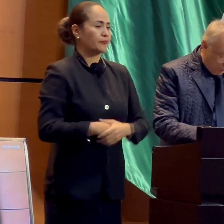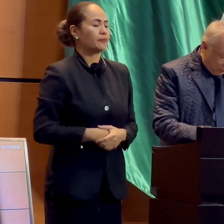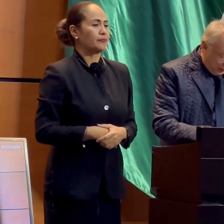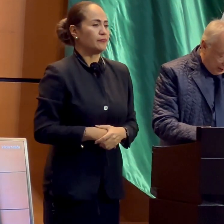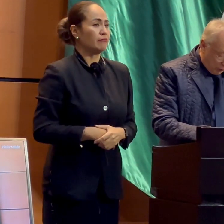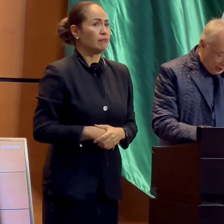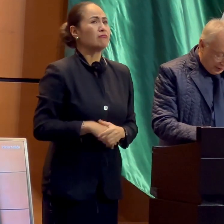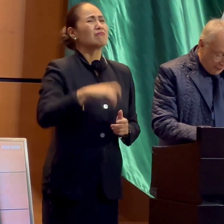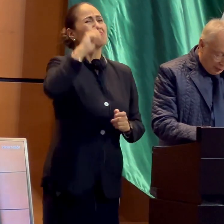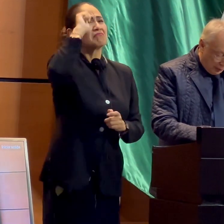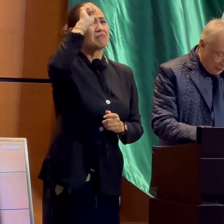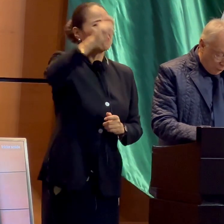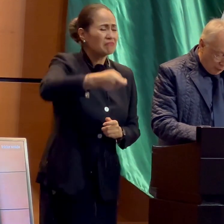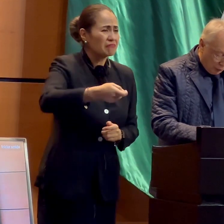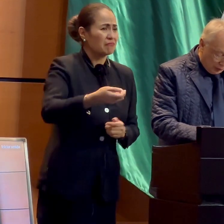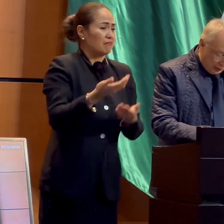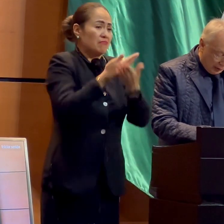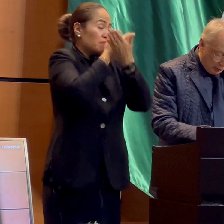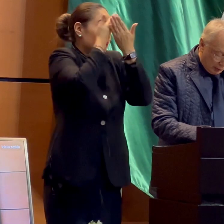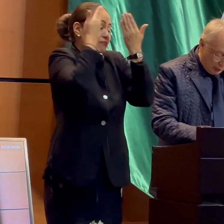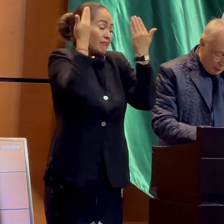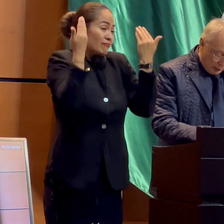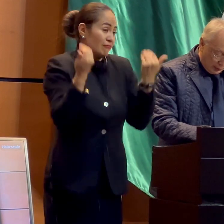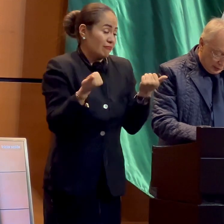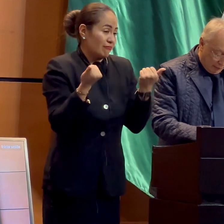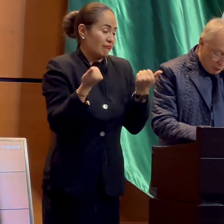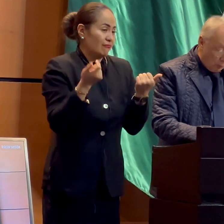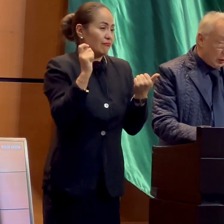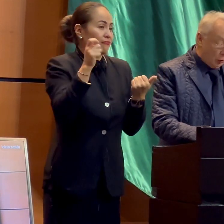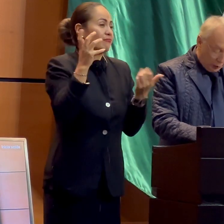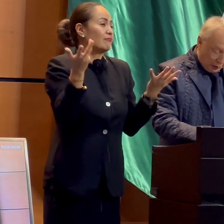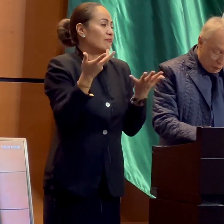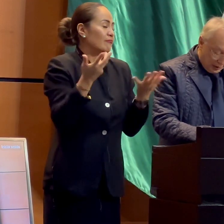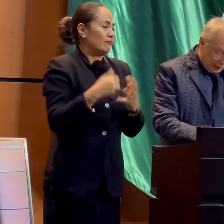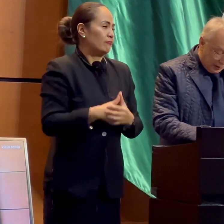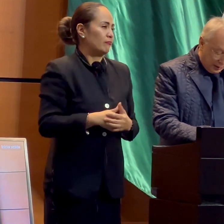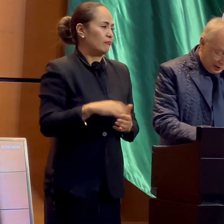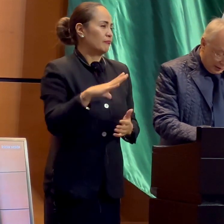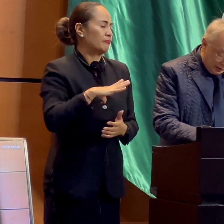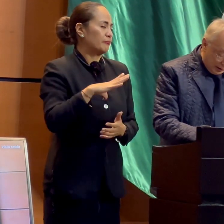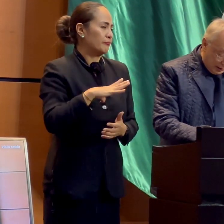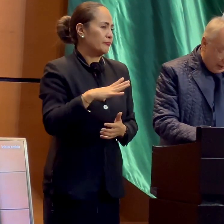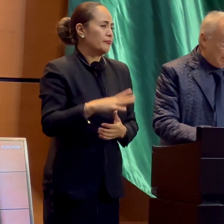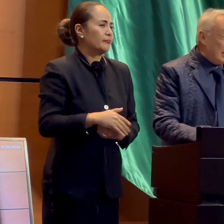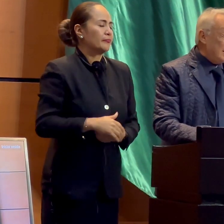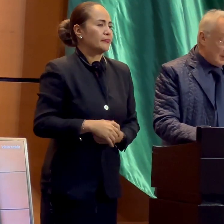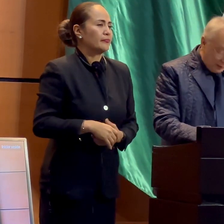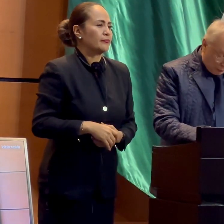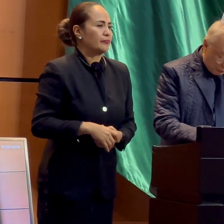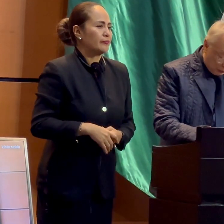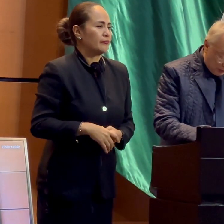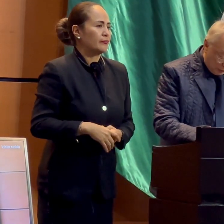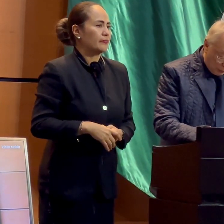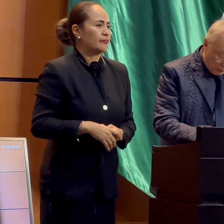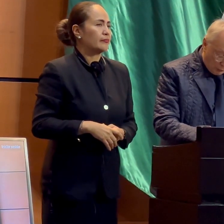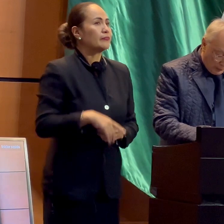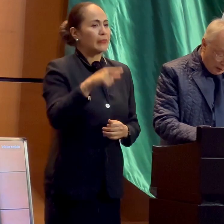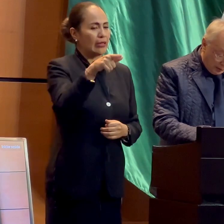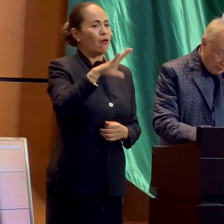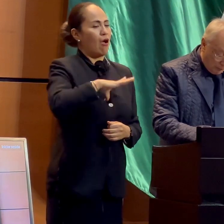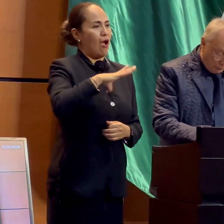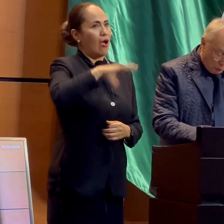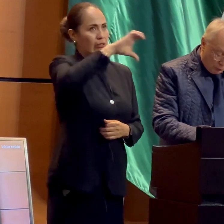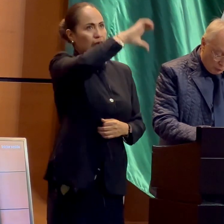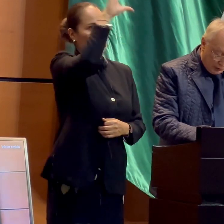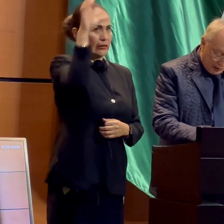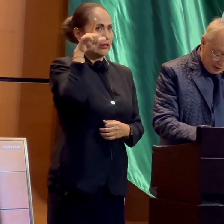sea lo que fuere, lo que esté formando este fenómeno y lo mantenga en presencia en nuestro espacio